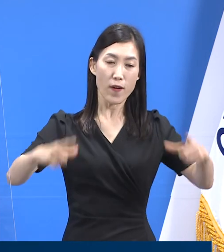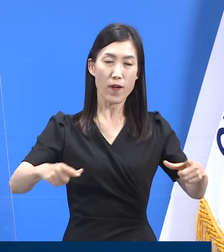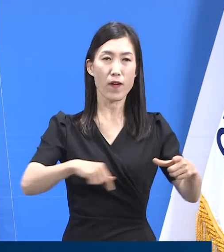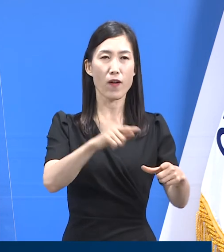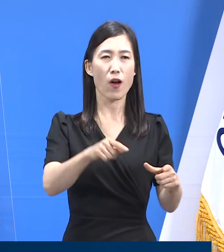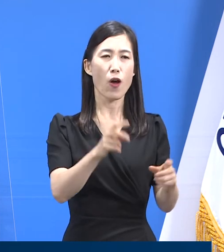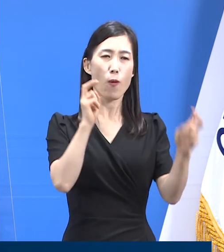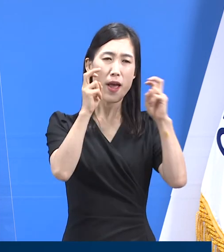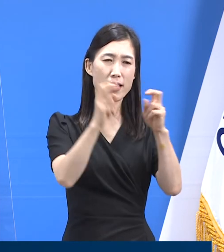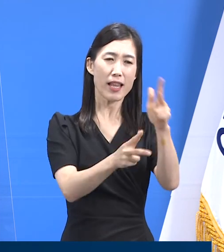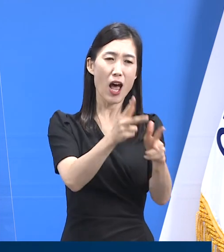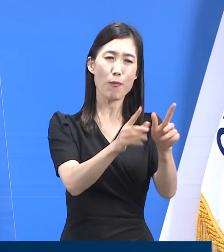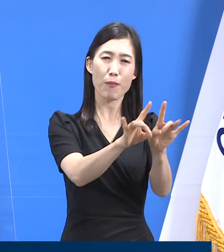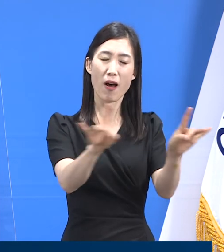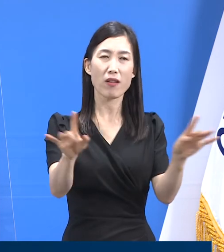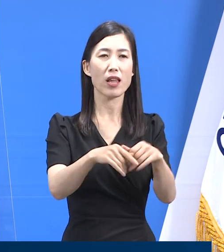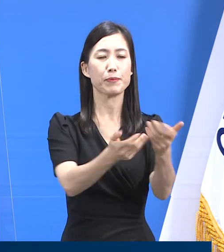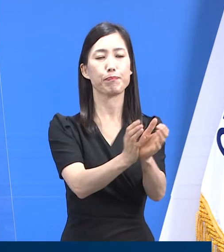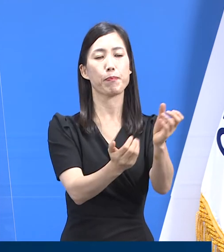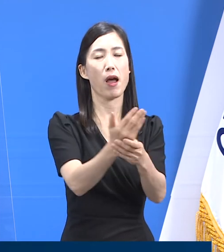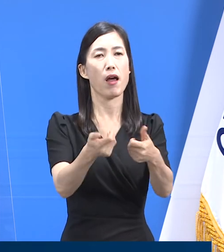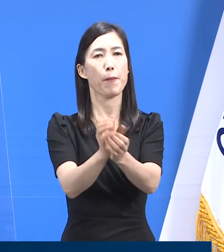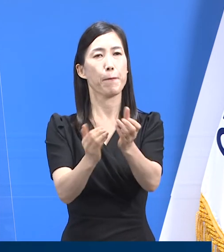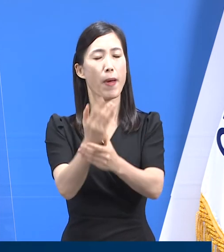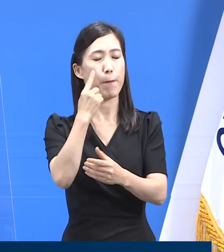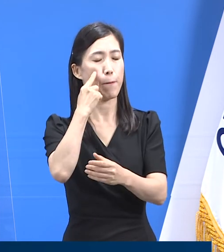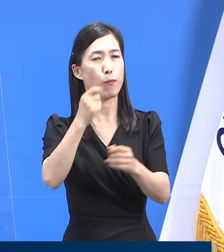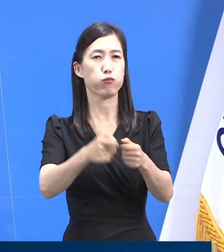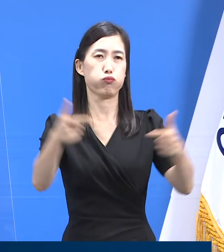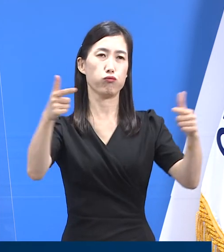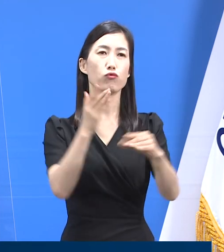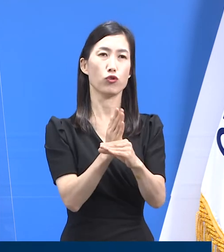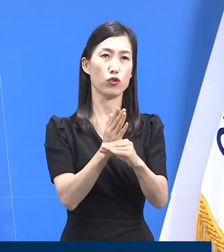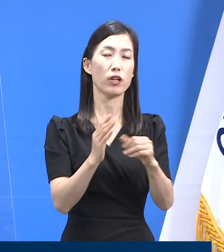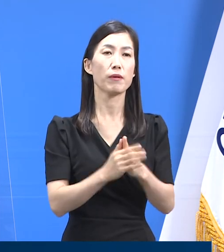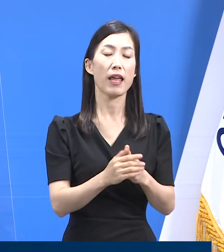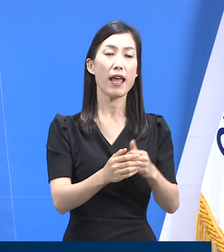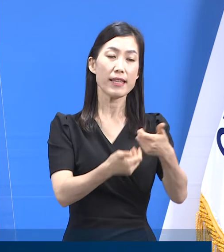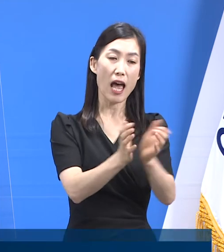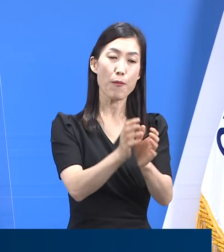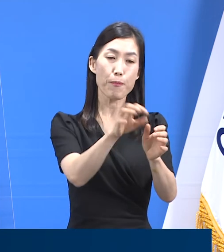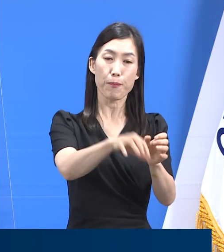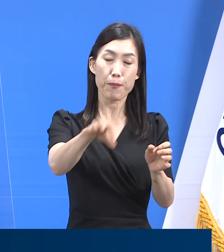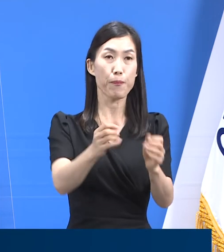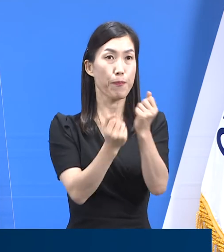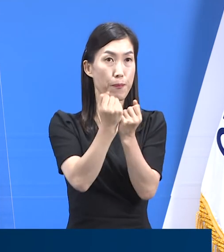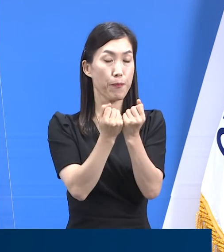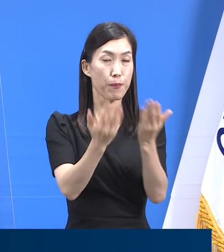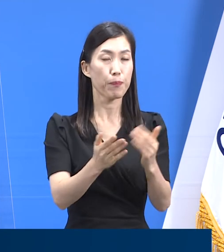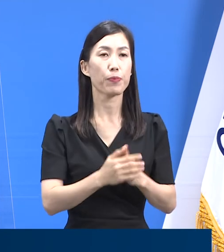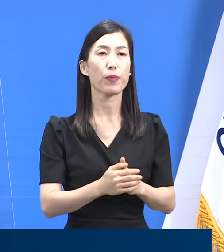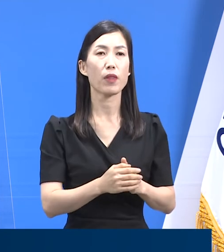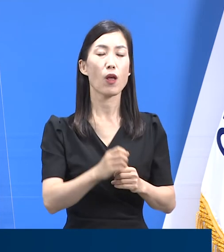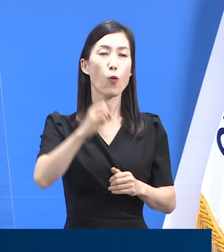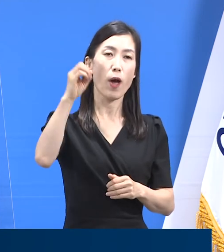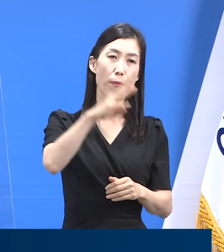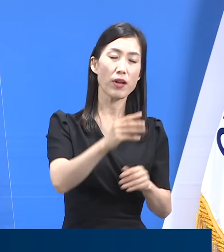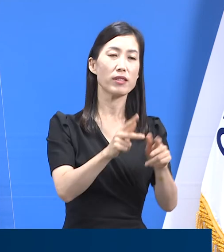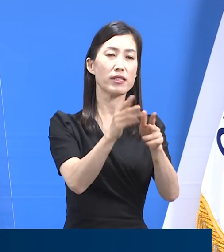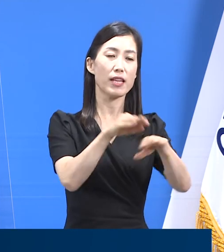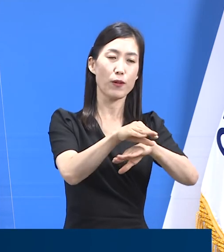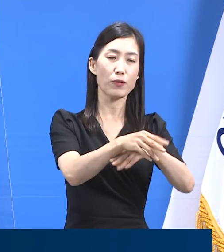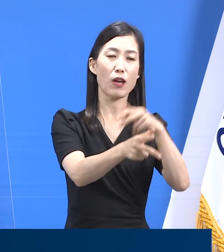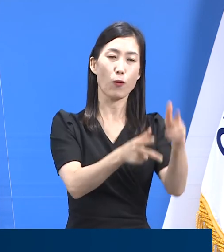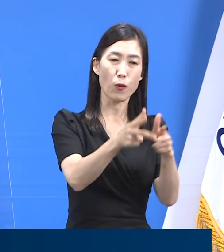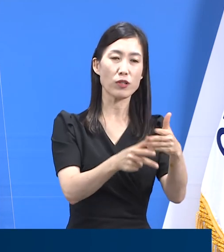사업장을 중심으로 집단 감염 발생 사례가 증가하고 있습니다. 주요 사업장 집단 감염 사례로는 광명시 자동차